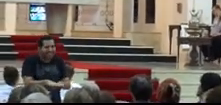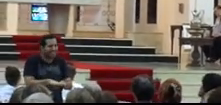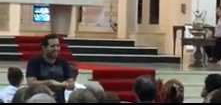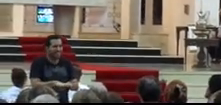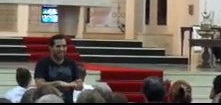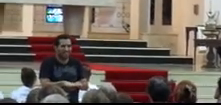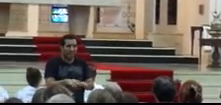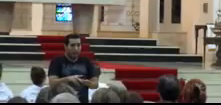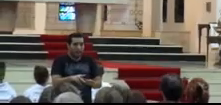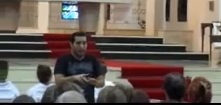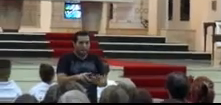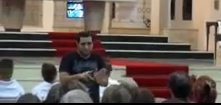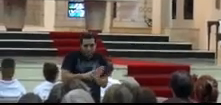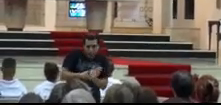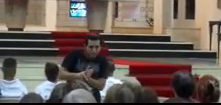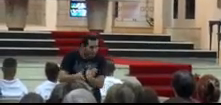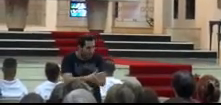intimidade,